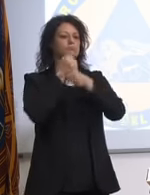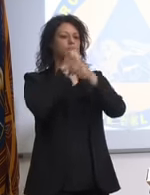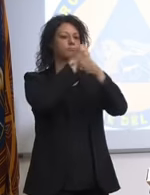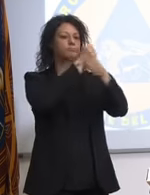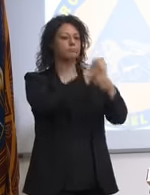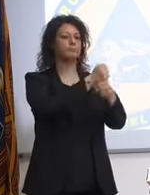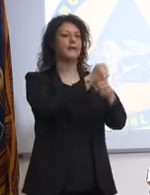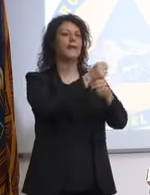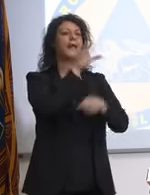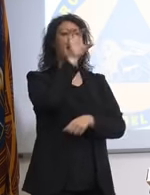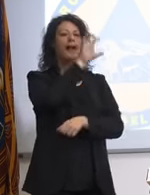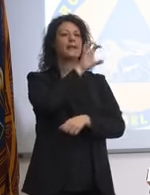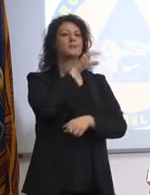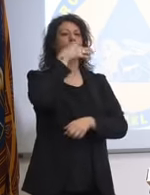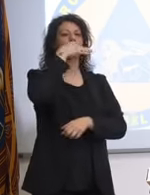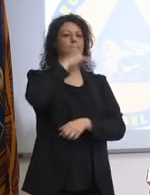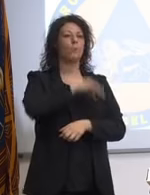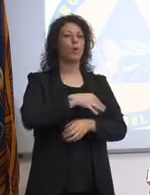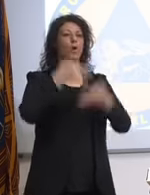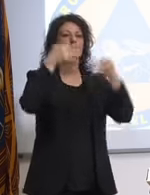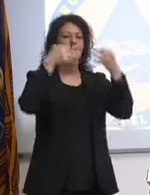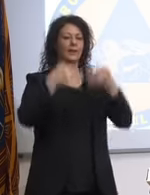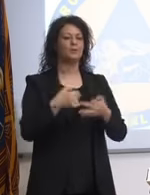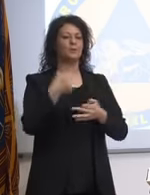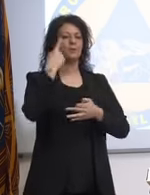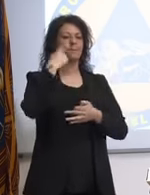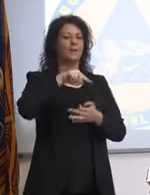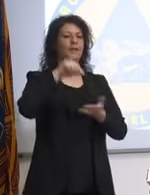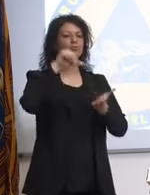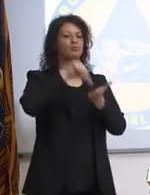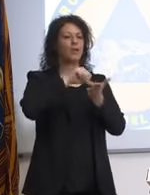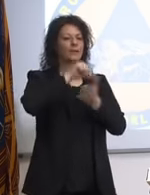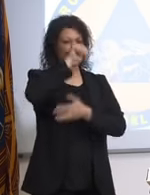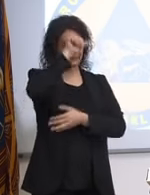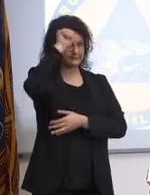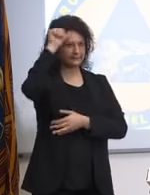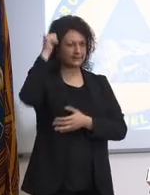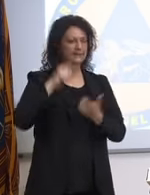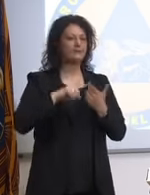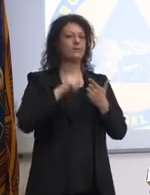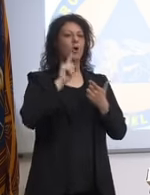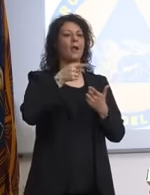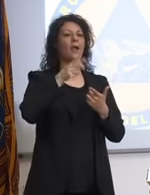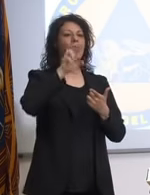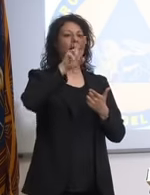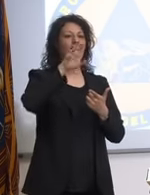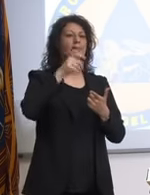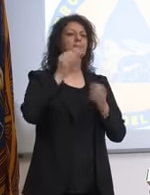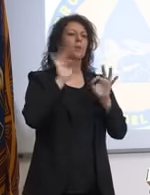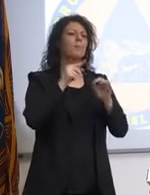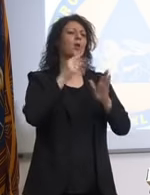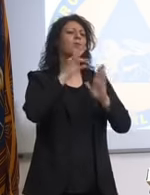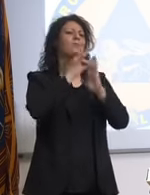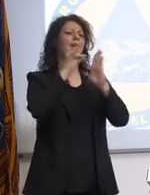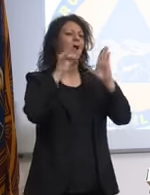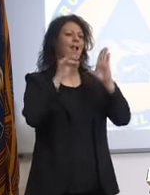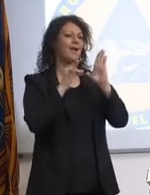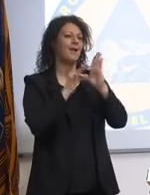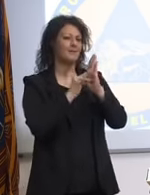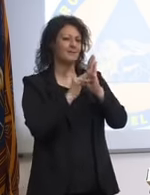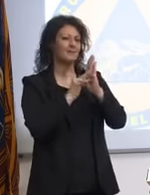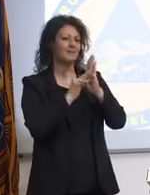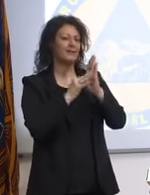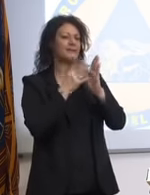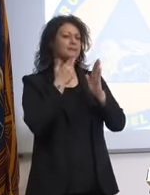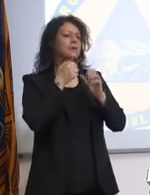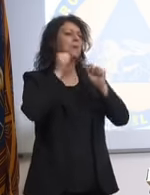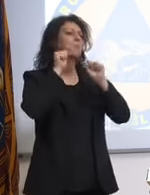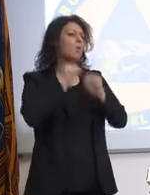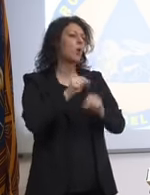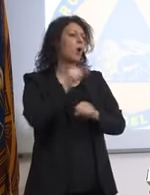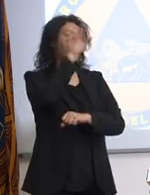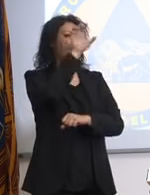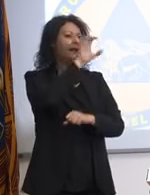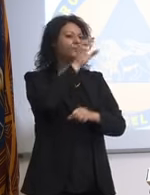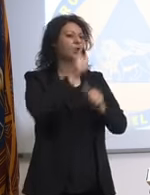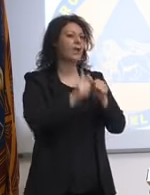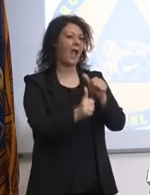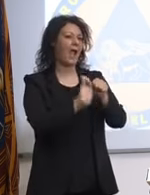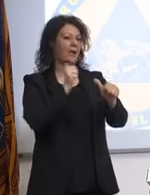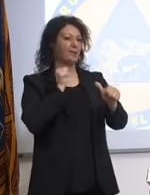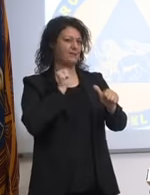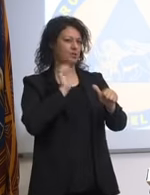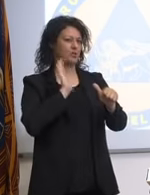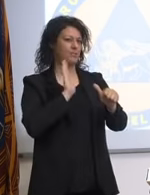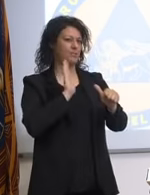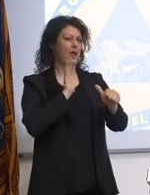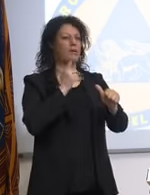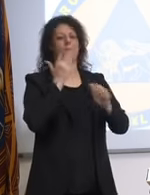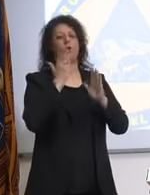proposito di centri estivi di ingress anche rispetto alle date o per le modalità di poterle anticipare rispetto all'inizio di giugno o per